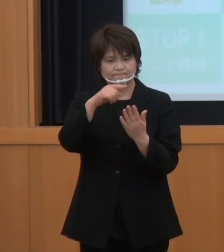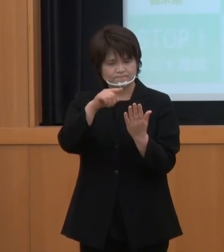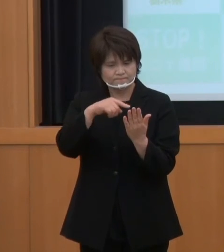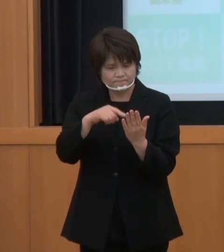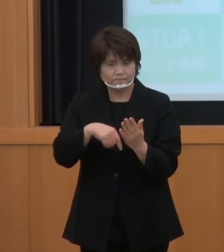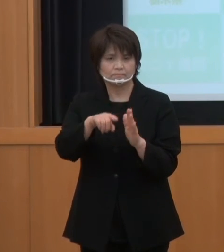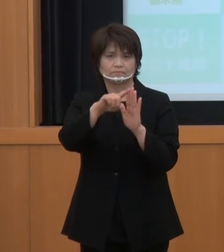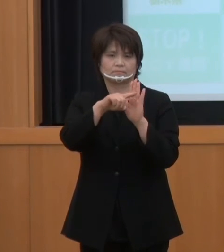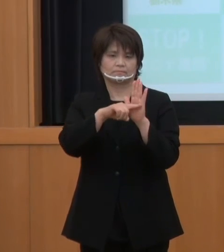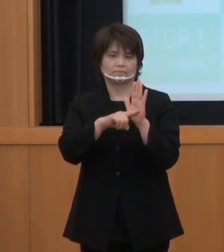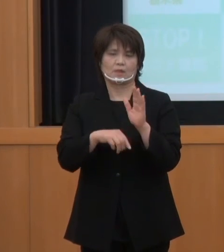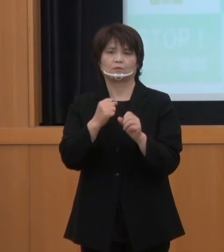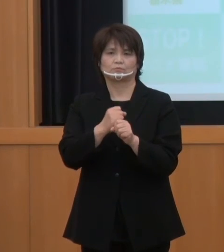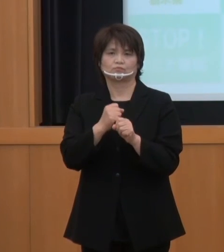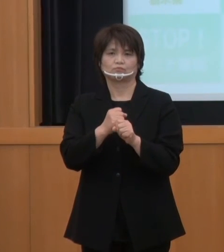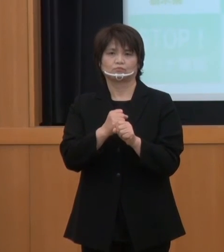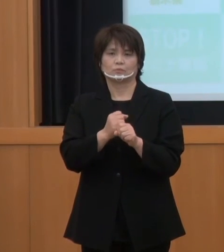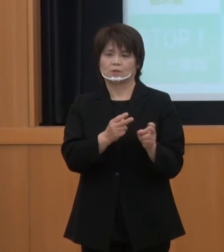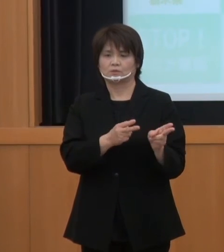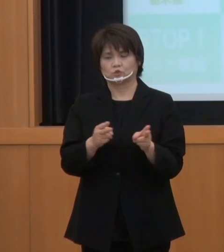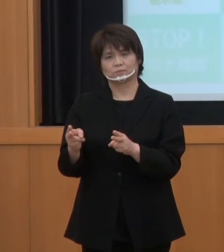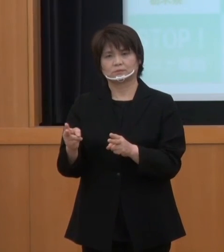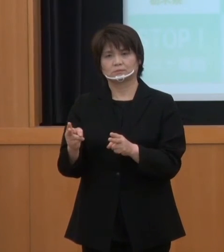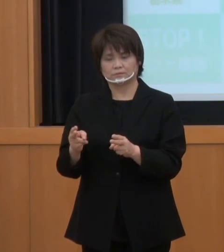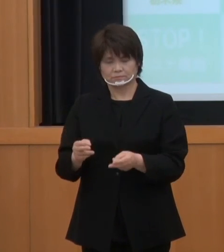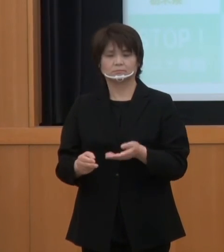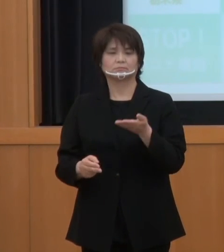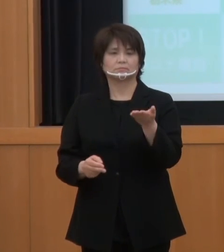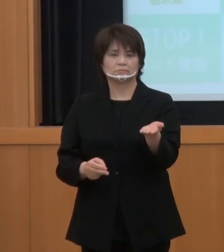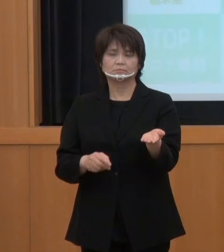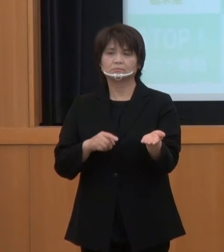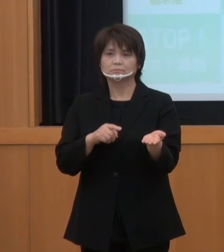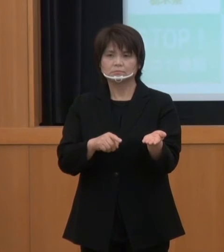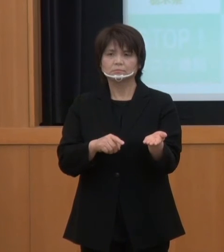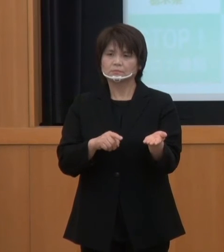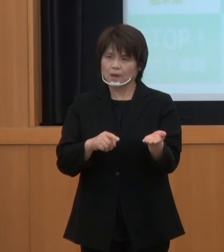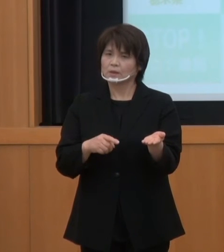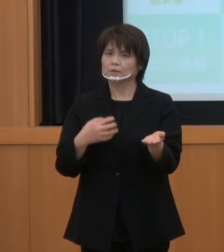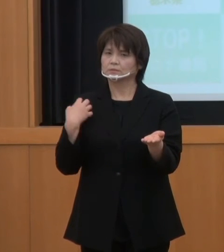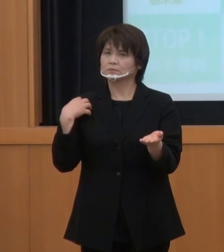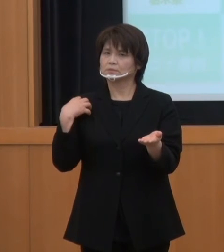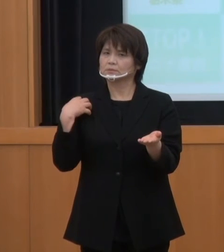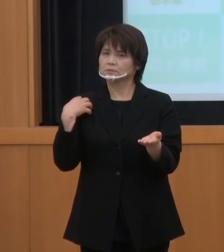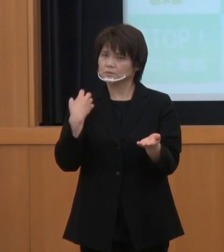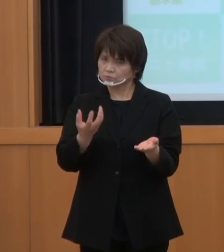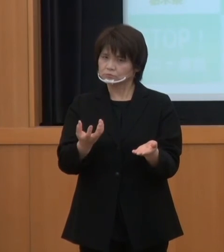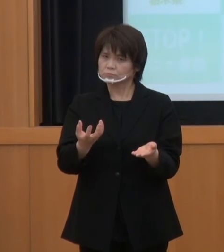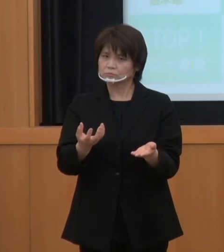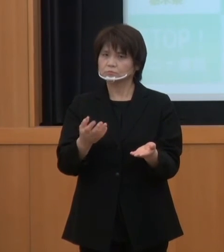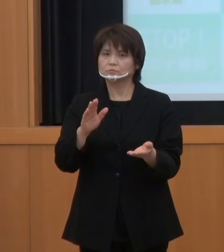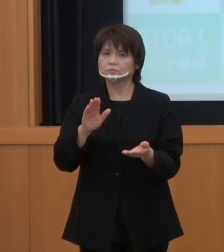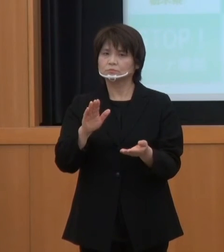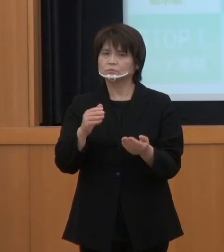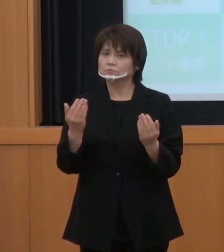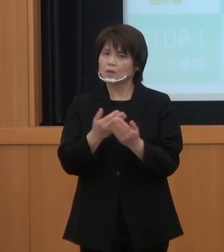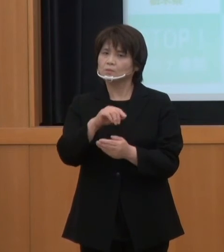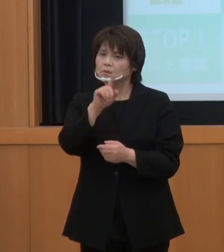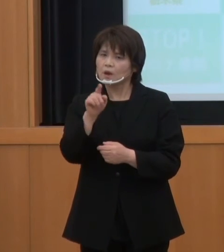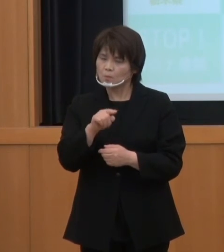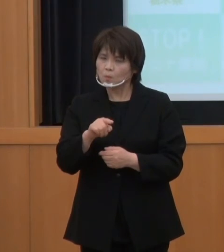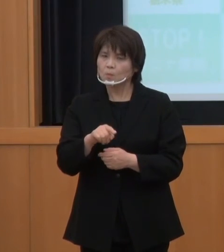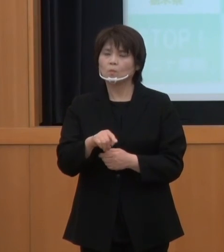用意して、それを今委託になる人も委託になる場合もありますけれども、場所によってはです